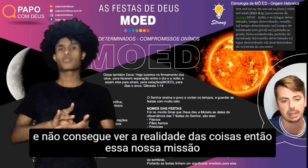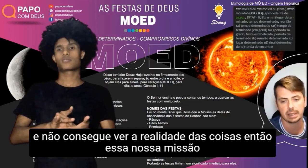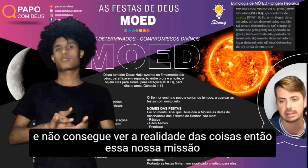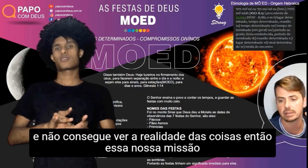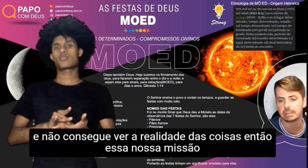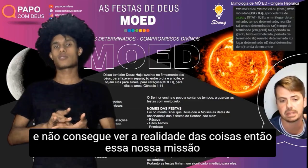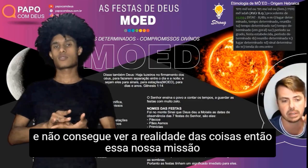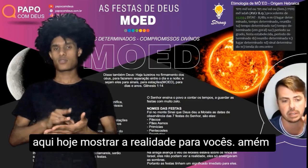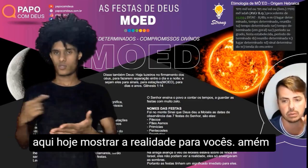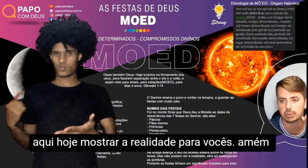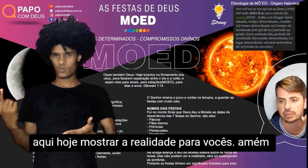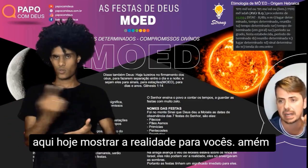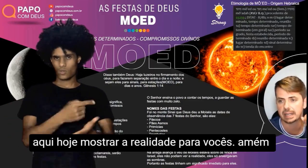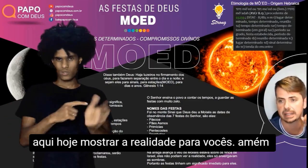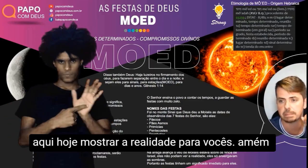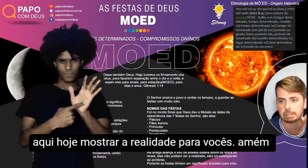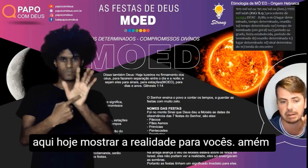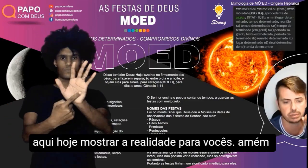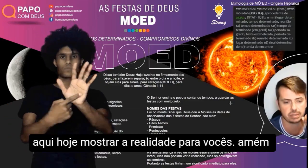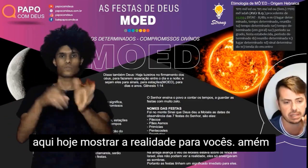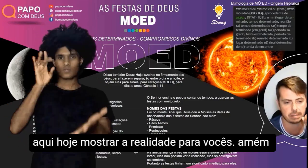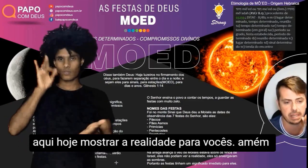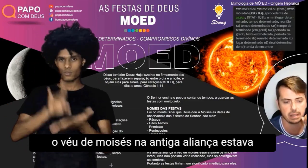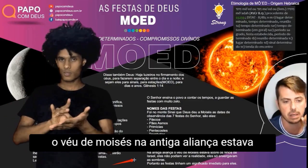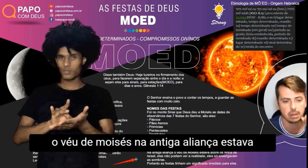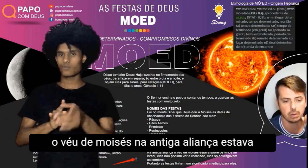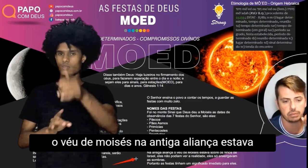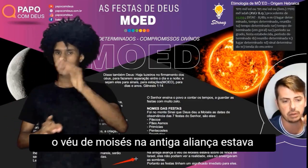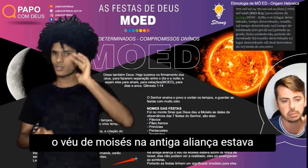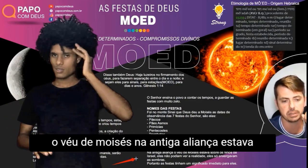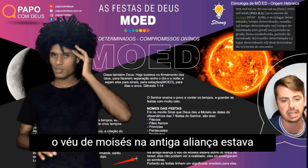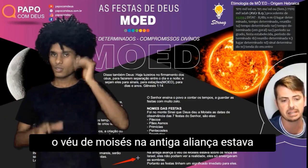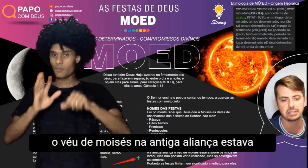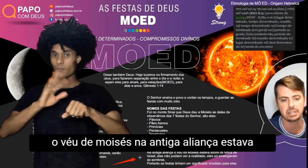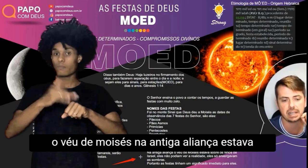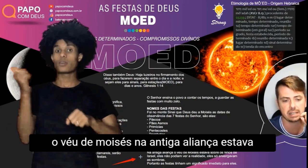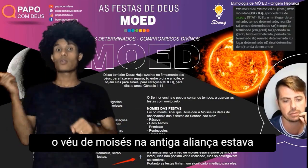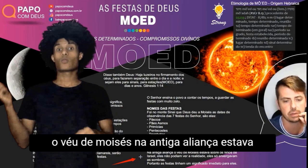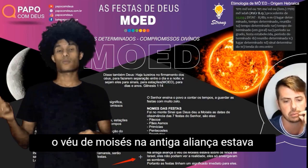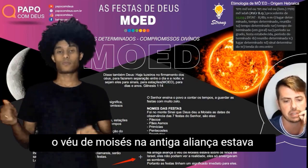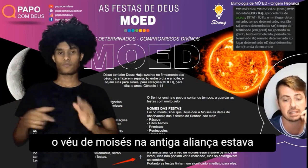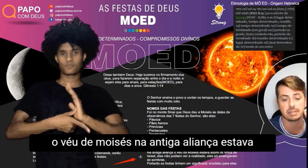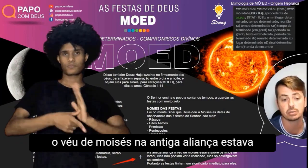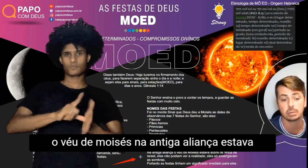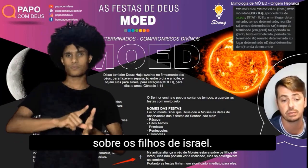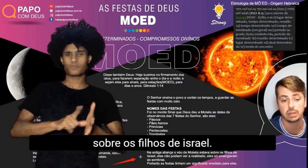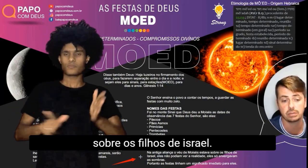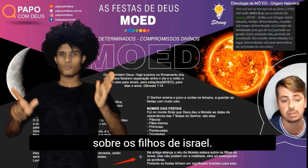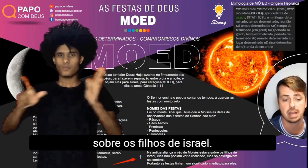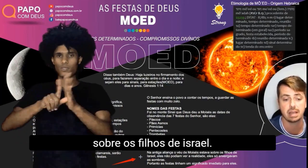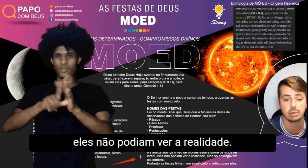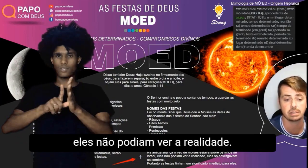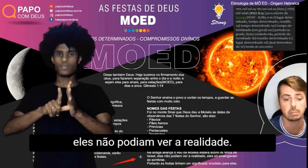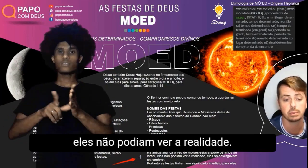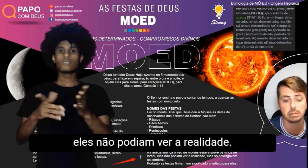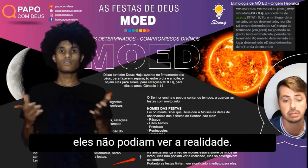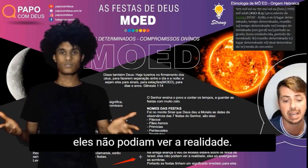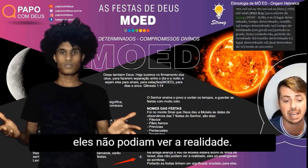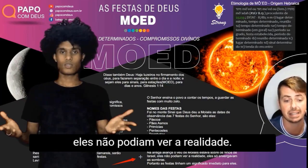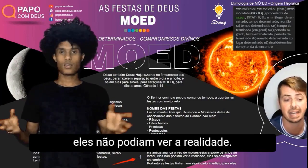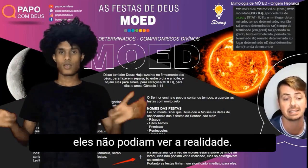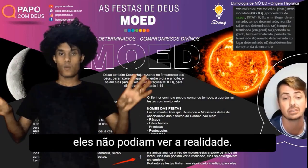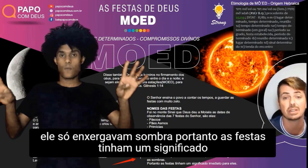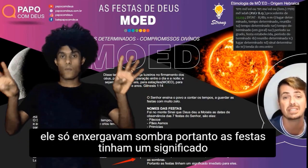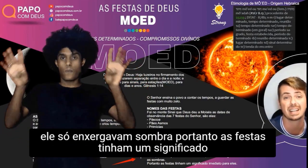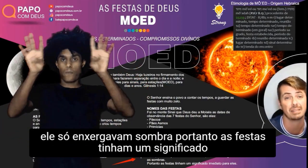Então essa é a nossa missão aqui hoje, mostrar a realidade para vocês, amém? O véu de Moisés, na Antiga Aliança, o véu de Moisés estava sobre os filhos de Israel, eles não podiam